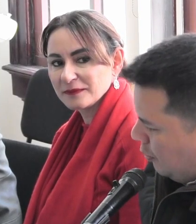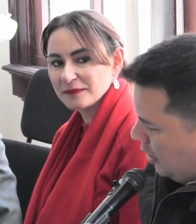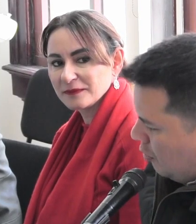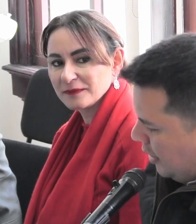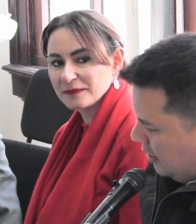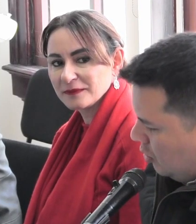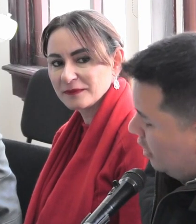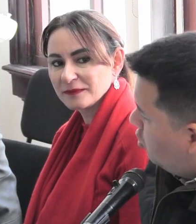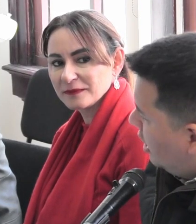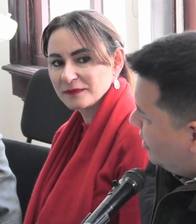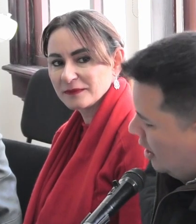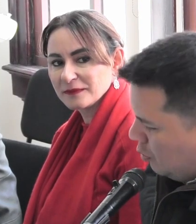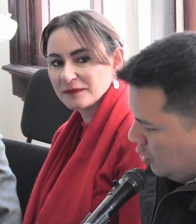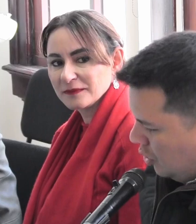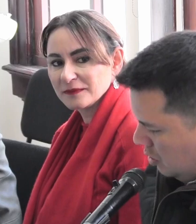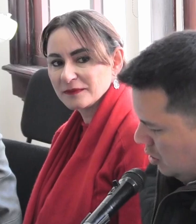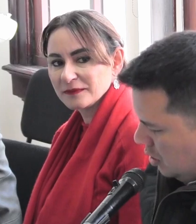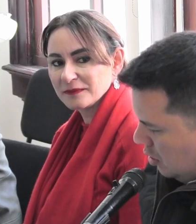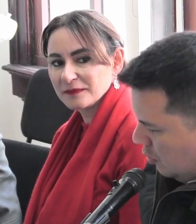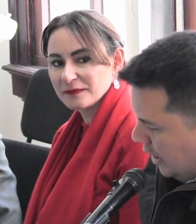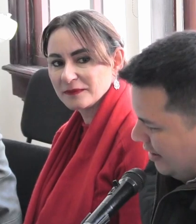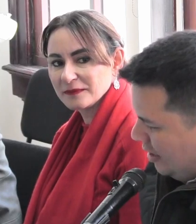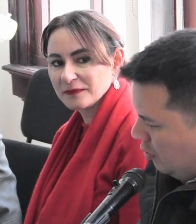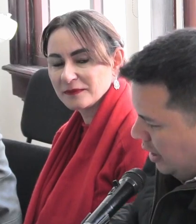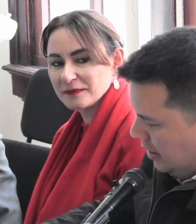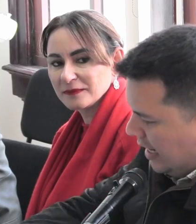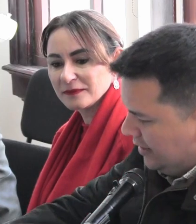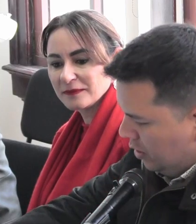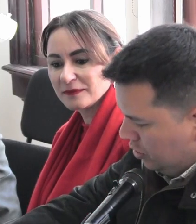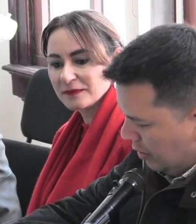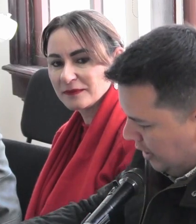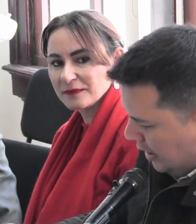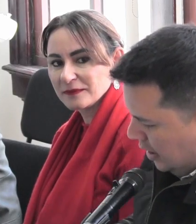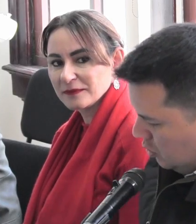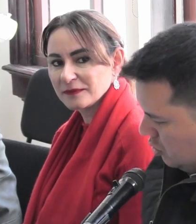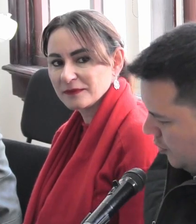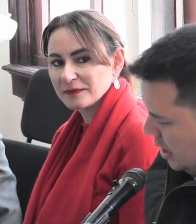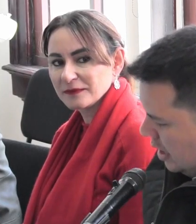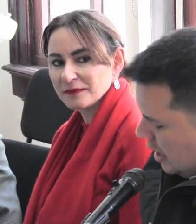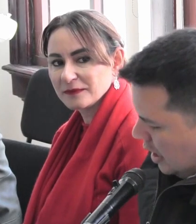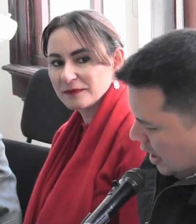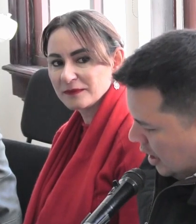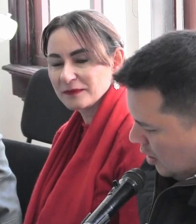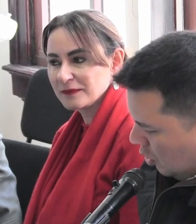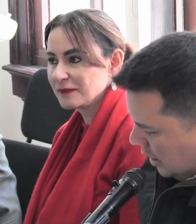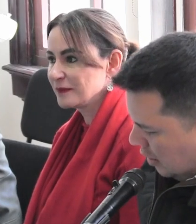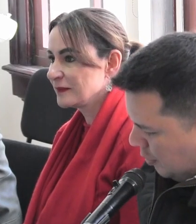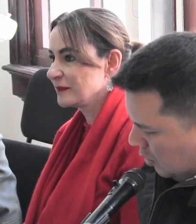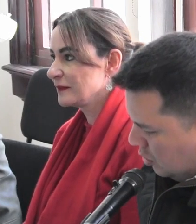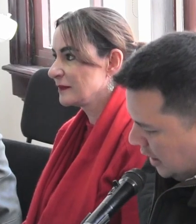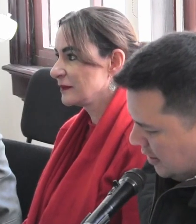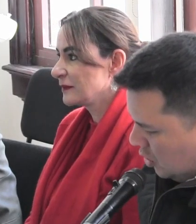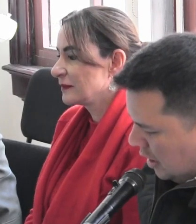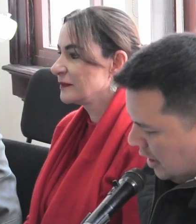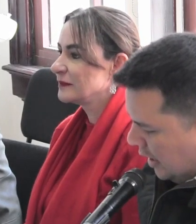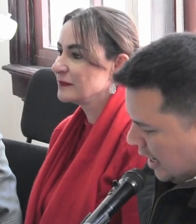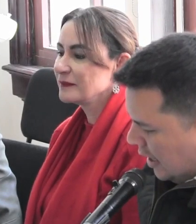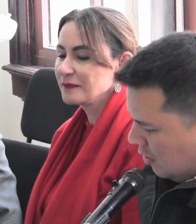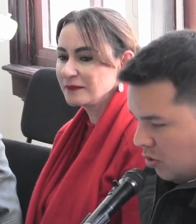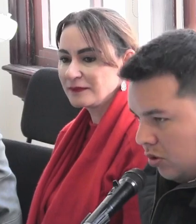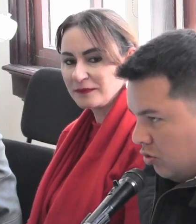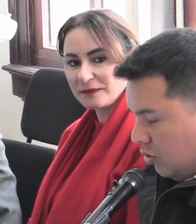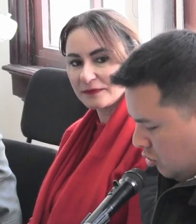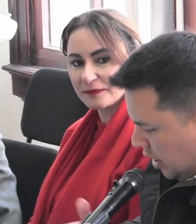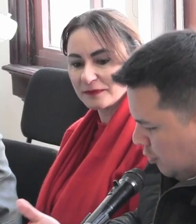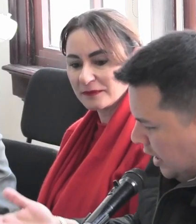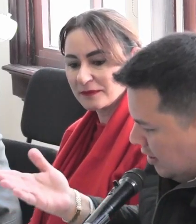técnico para poder compararse con otras ciudades en el mundo, porque así lo merecen las y los capitalinos. Otra de las preguntas que yo le diría